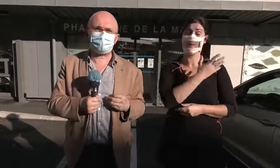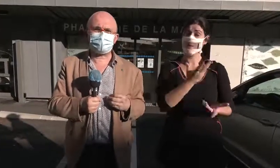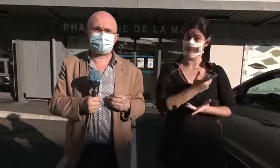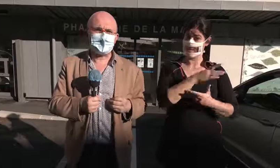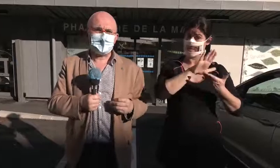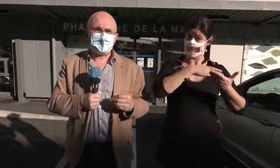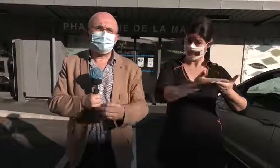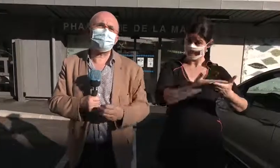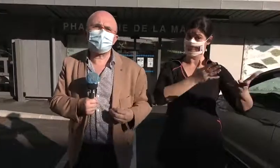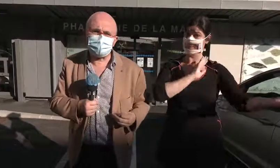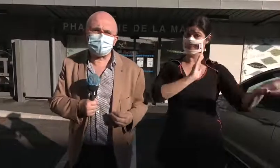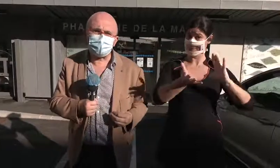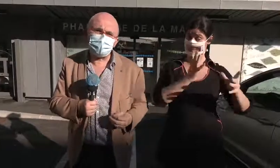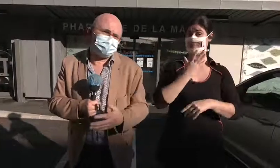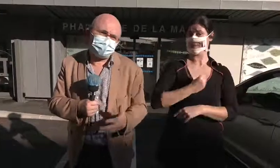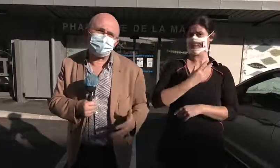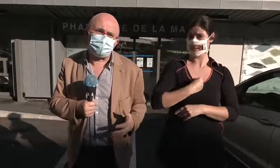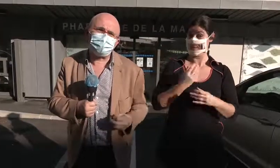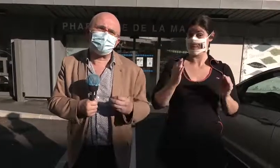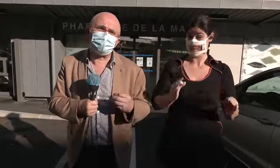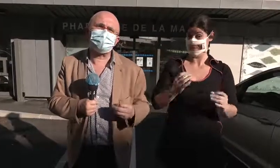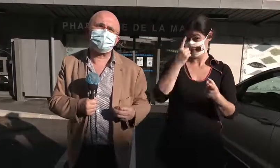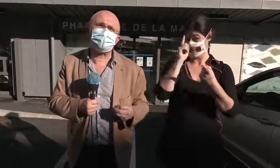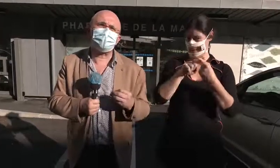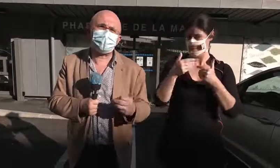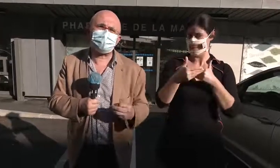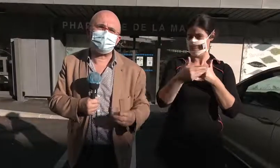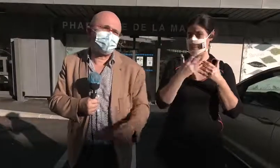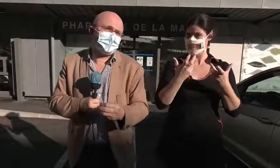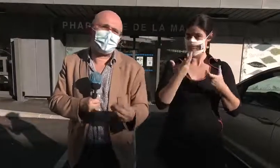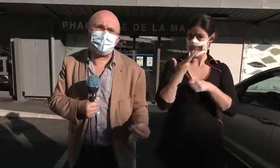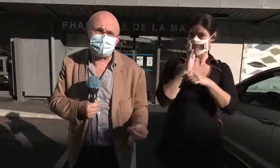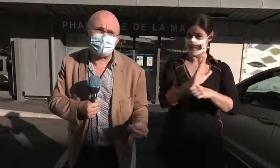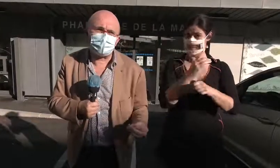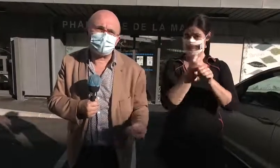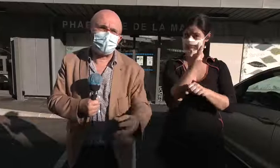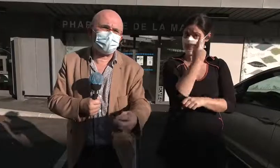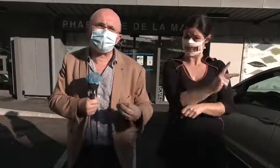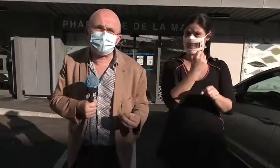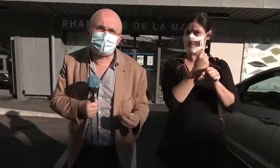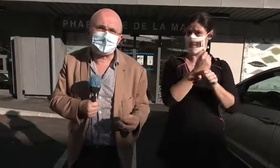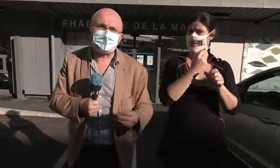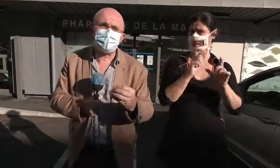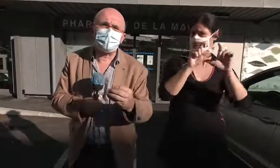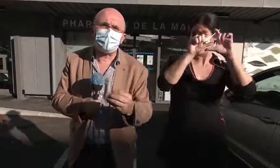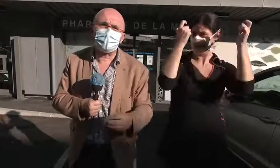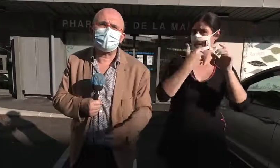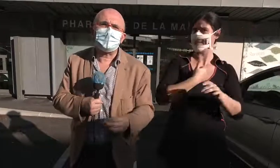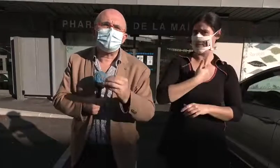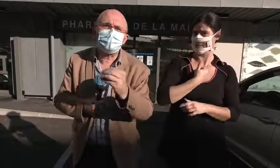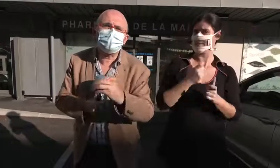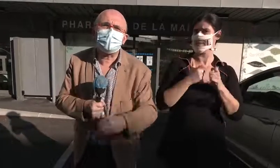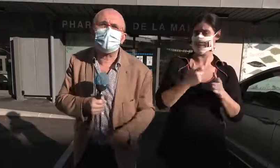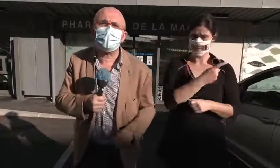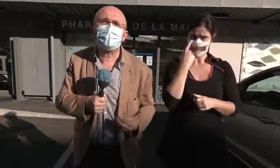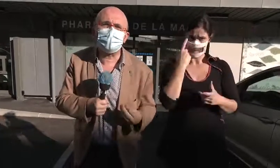signes française. Le sujet de cette chronique, c'est justement de vous présenter son activité. Elle est indépendante. On va tout de suite se rendre compte